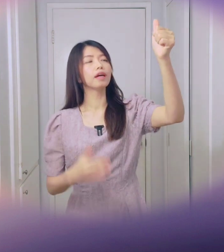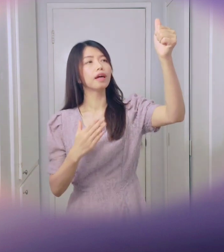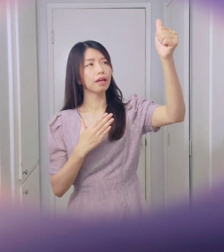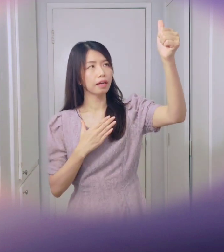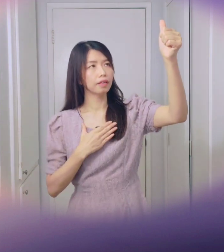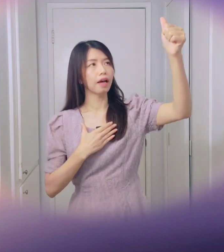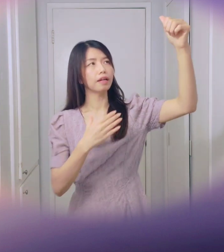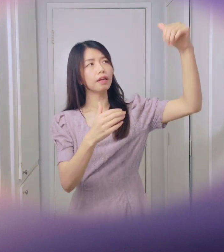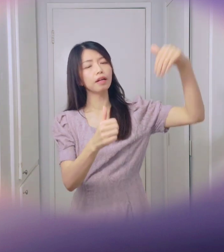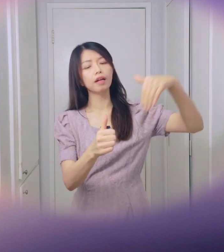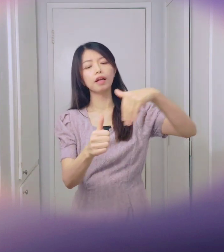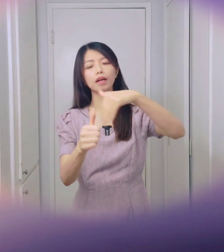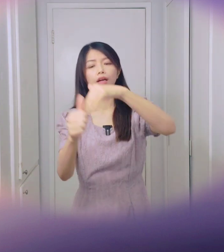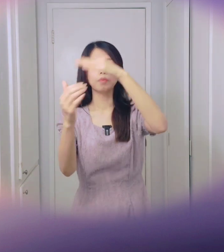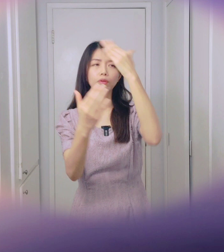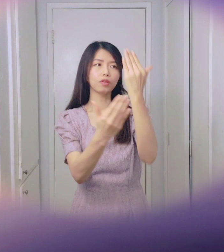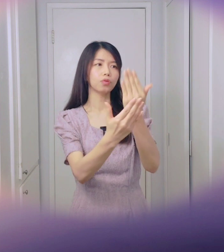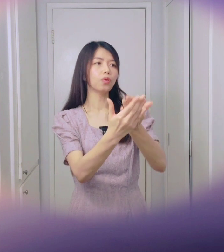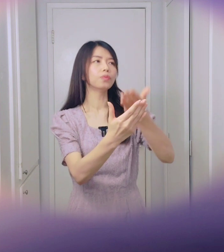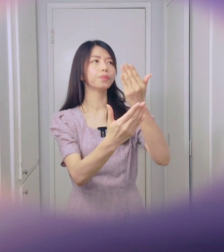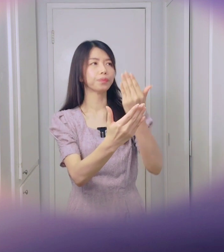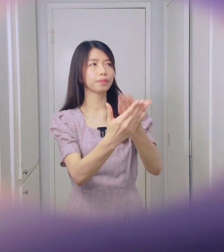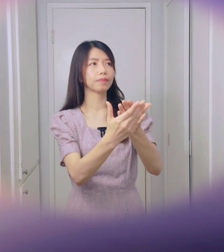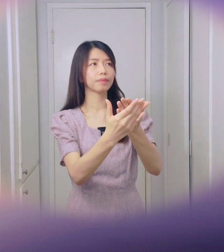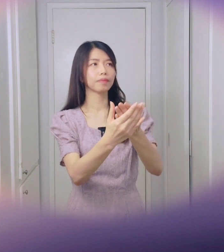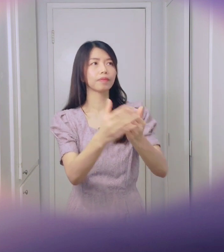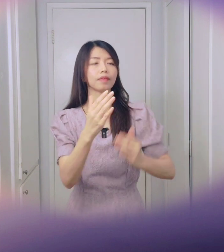아버지 나를 보내줘.